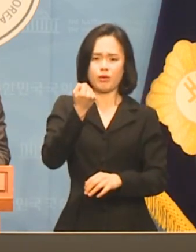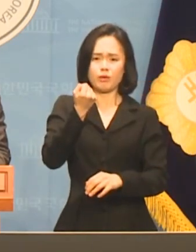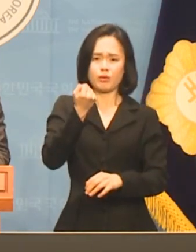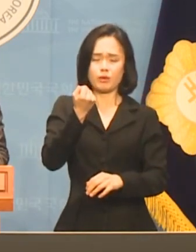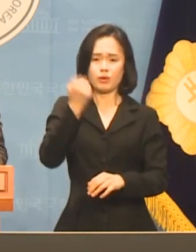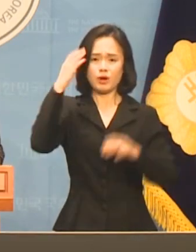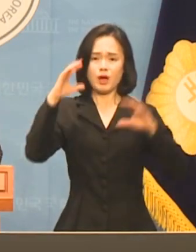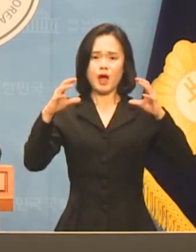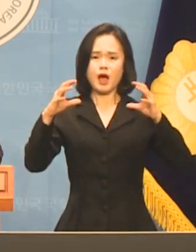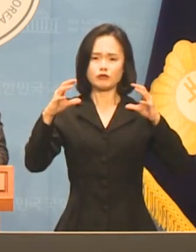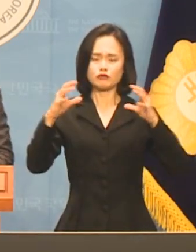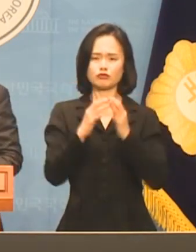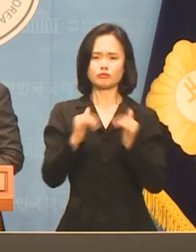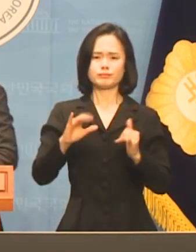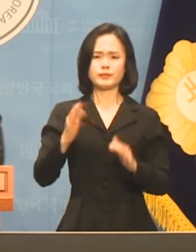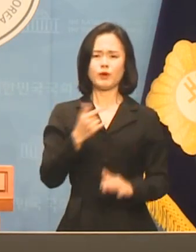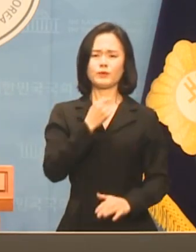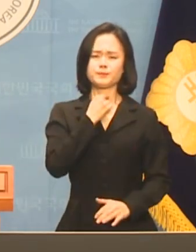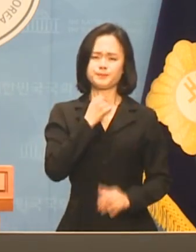말하곤 했습니다.